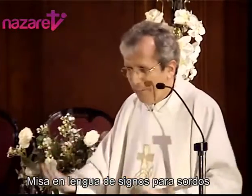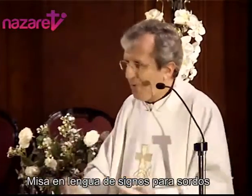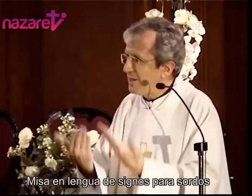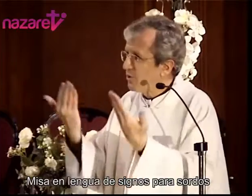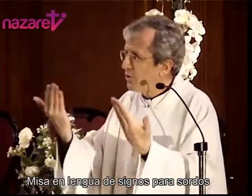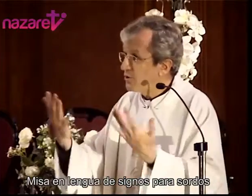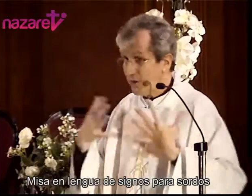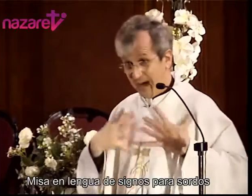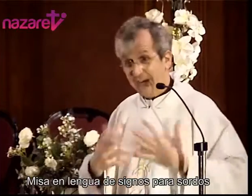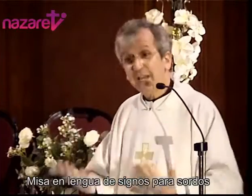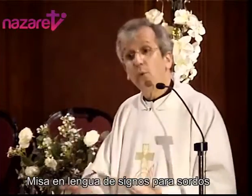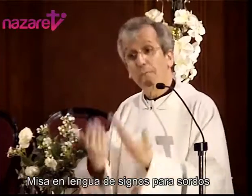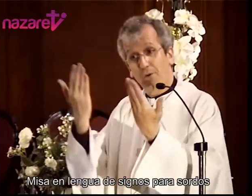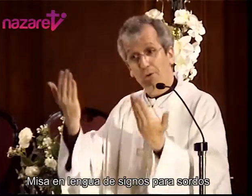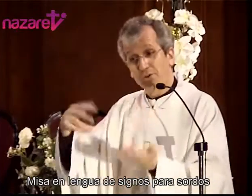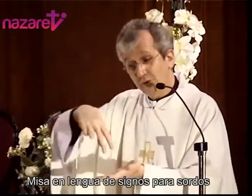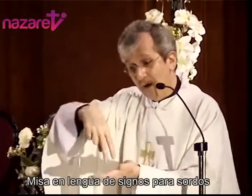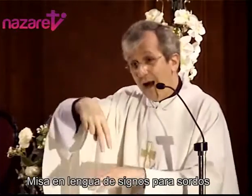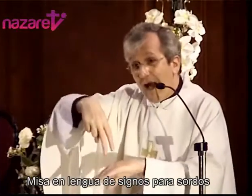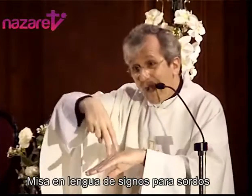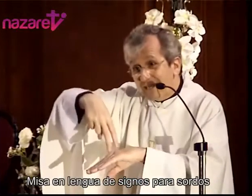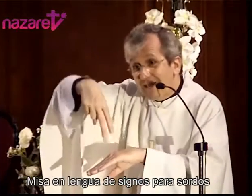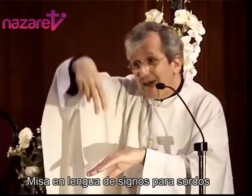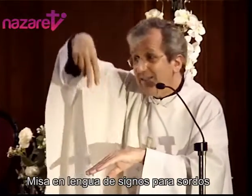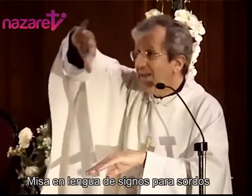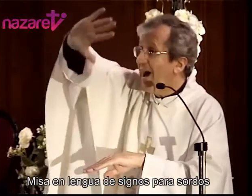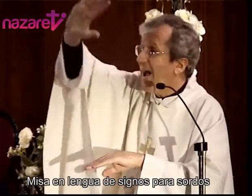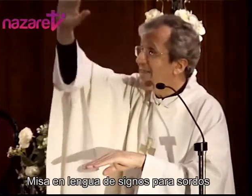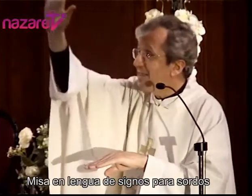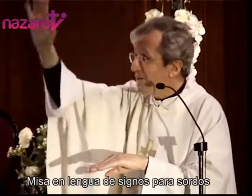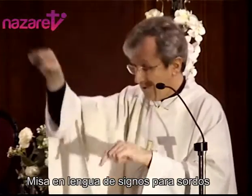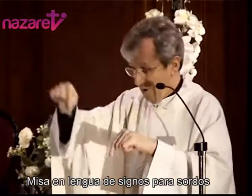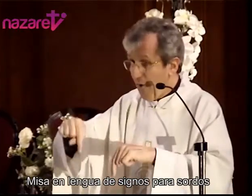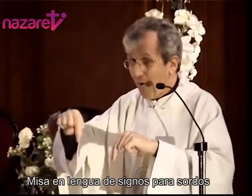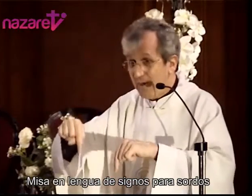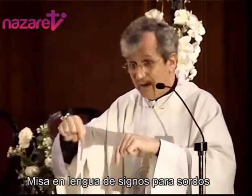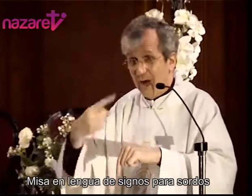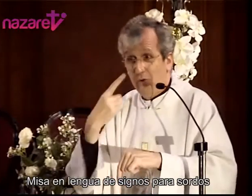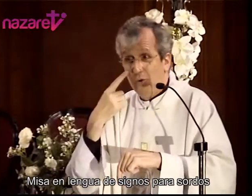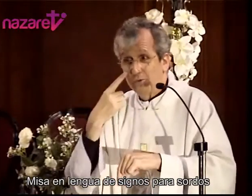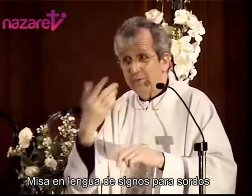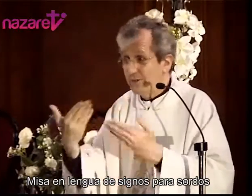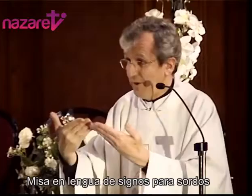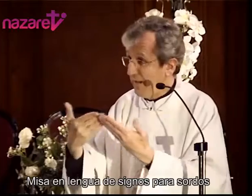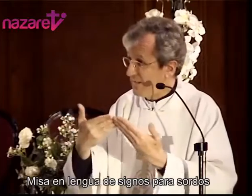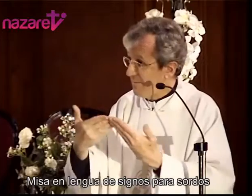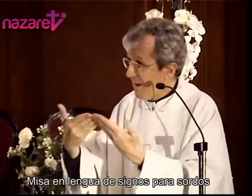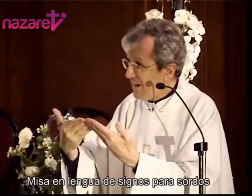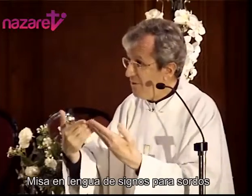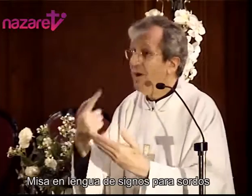es glorioso. Ese cuerpo glorioso asciende al cielo. Hoy lo hemos visto en este Evangelio, lo